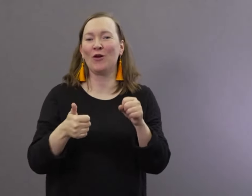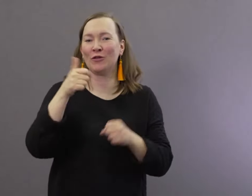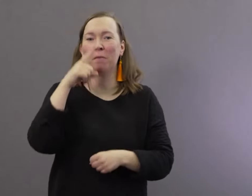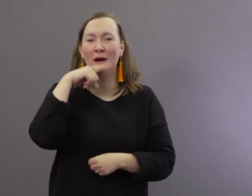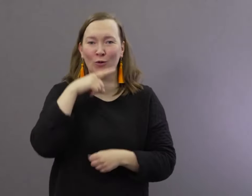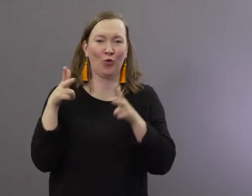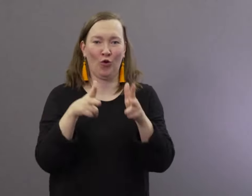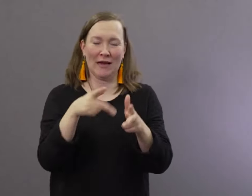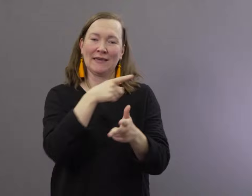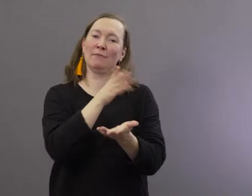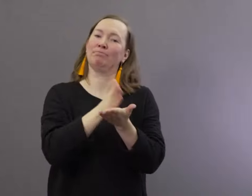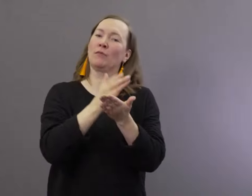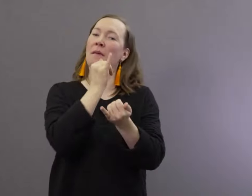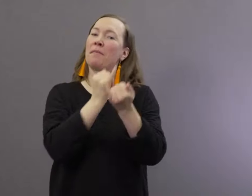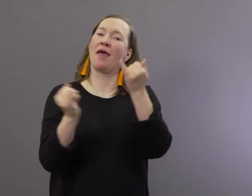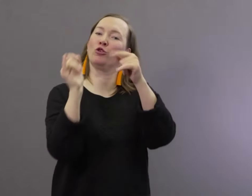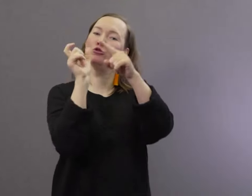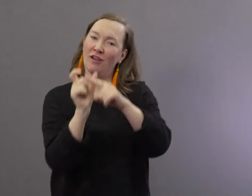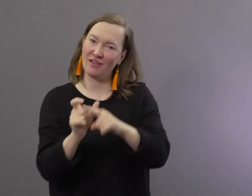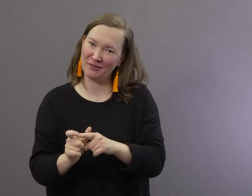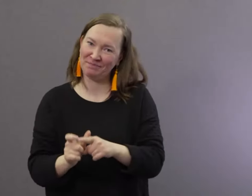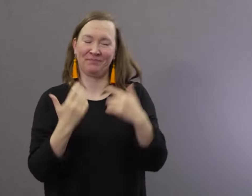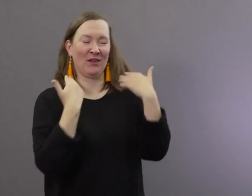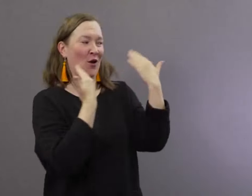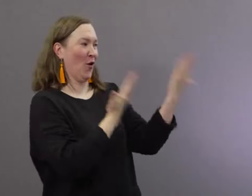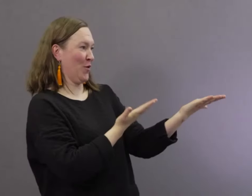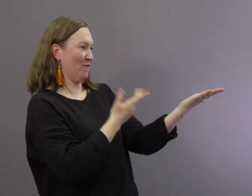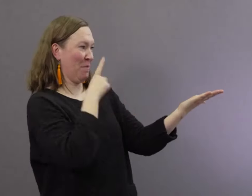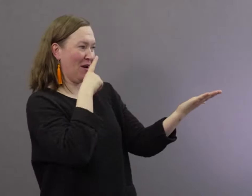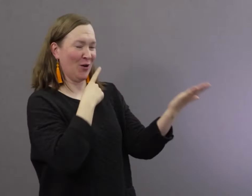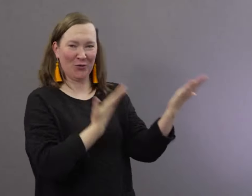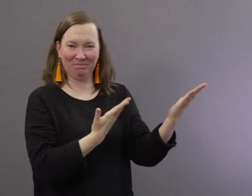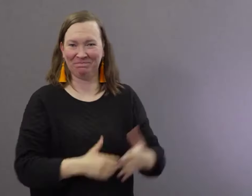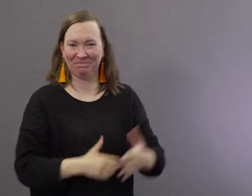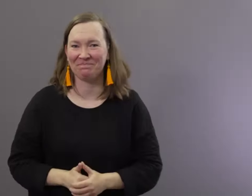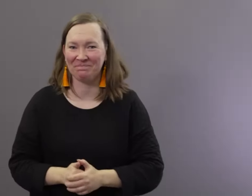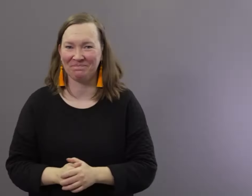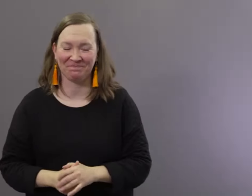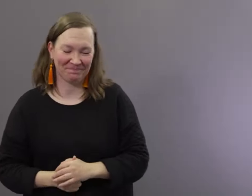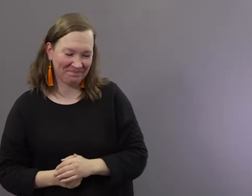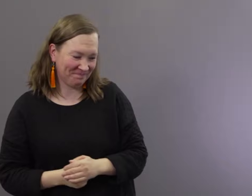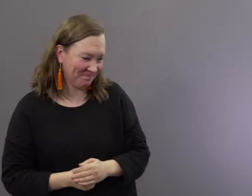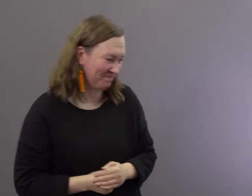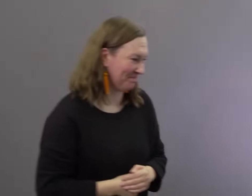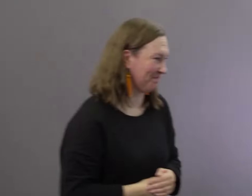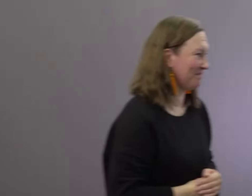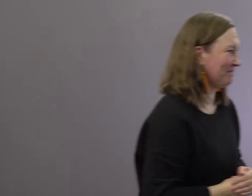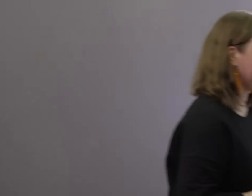Meille tulee vielä Kuurieliiton toiminnanjohtaja Markku Jokinen pitämään päätössanat. Ole hyvä, Markku.